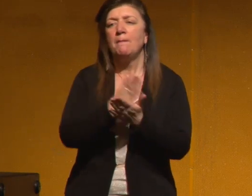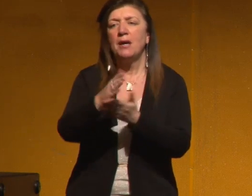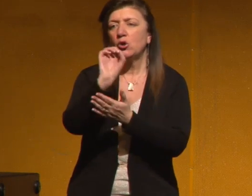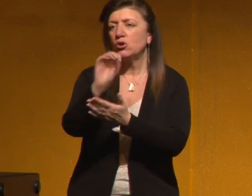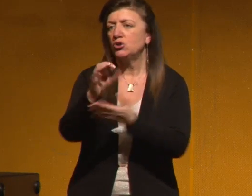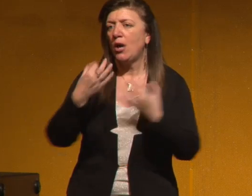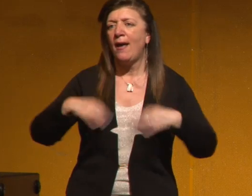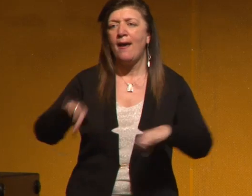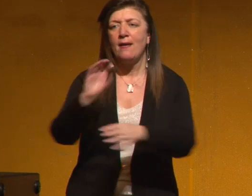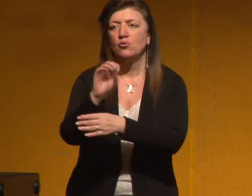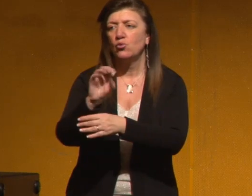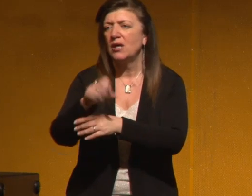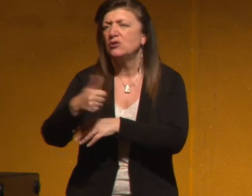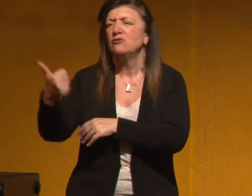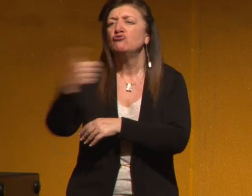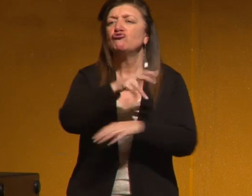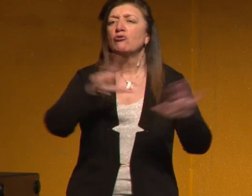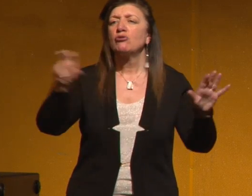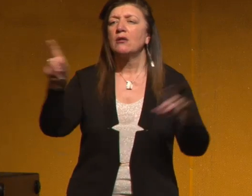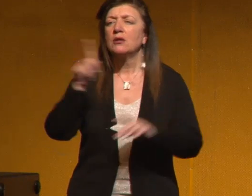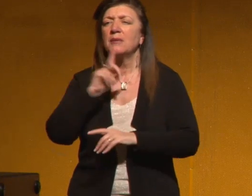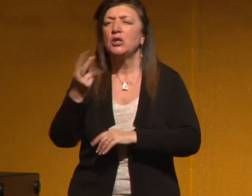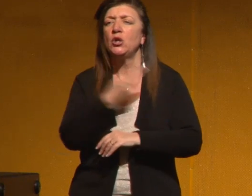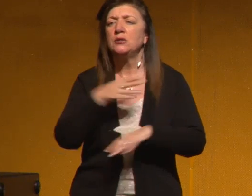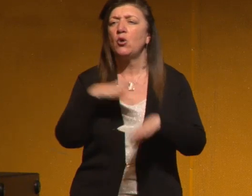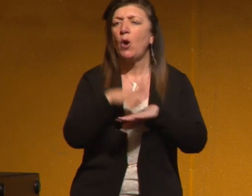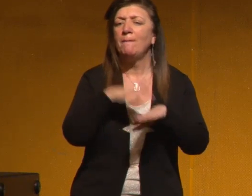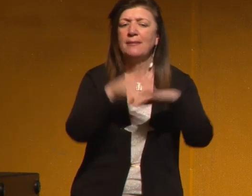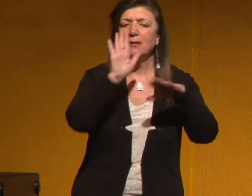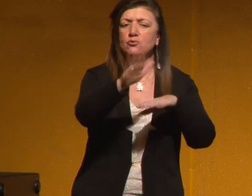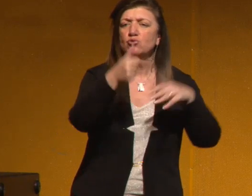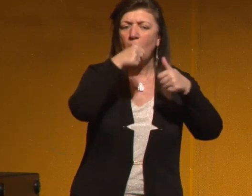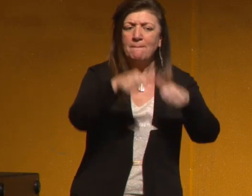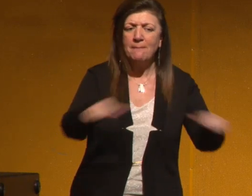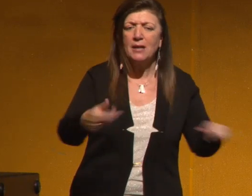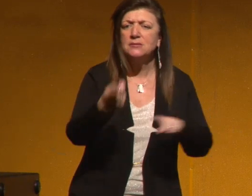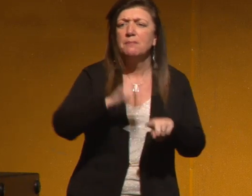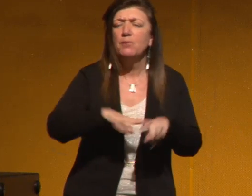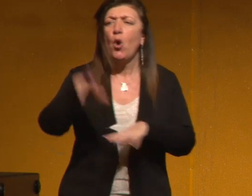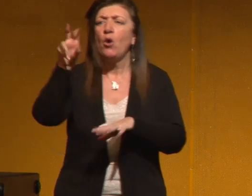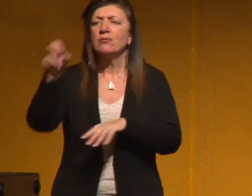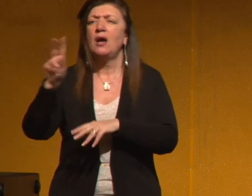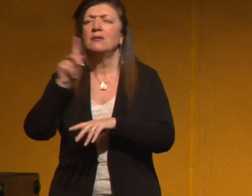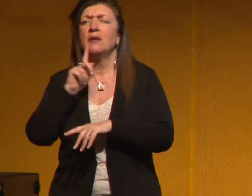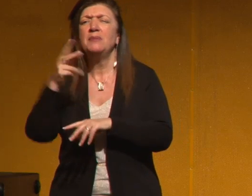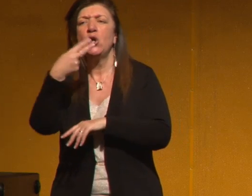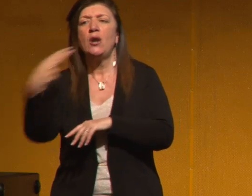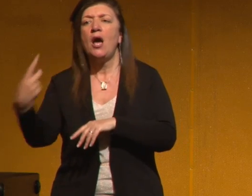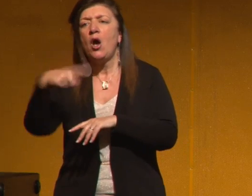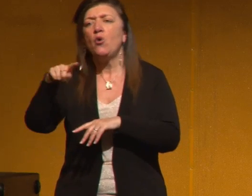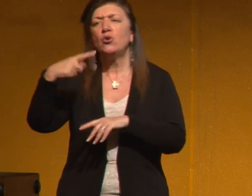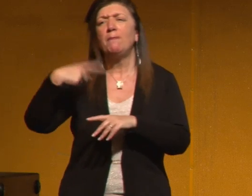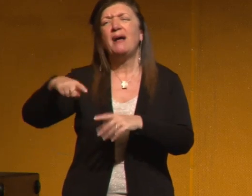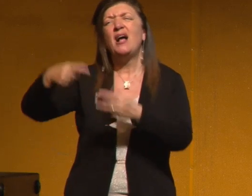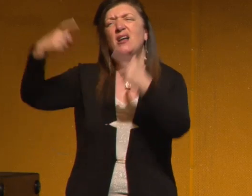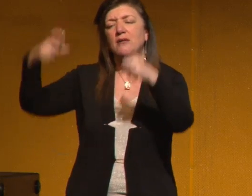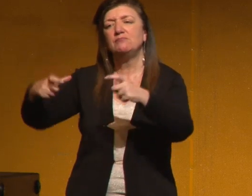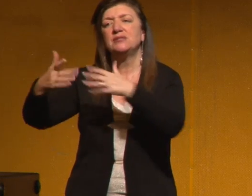180 milioni di euro sulle competenze di base e altri 80 milioni di euro sulla cittadinanza digitale